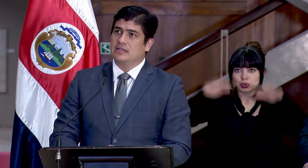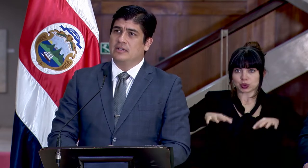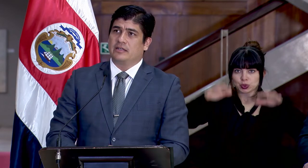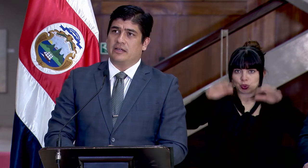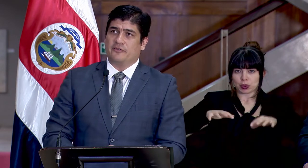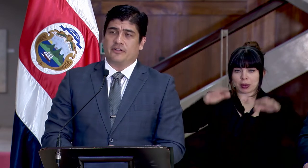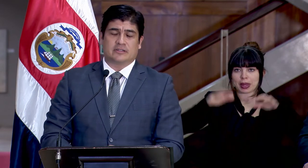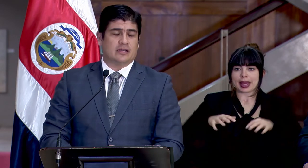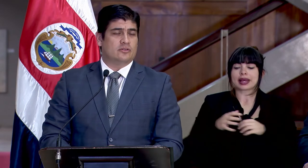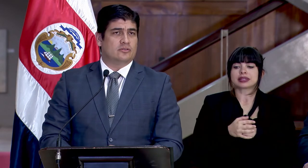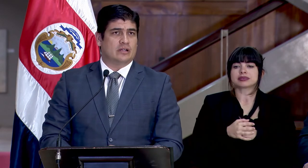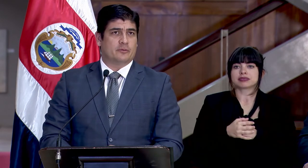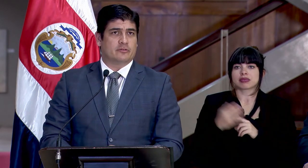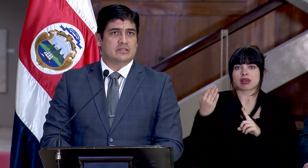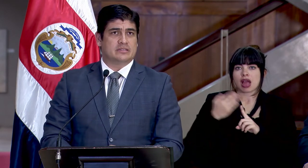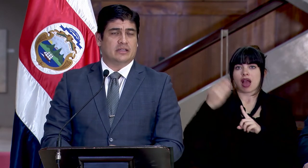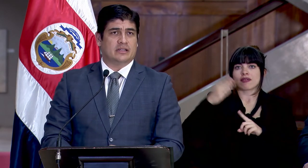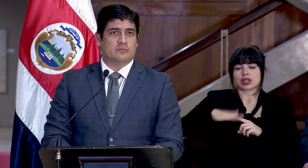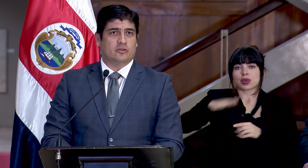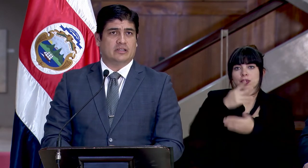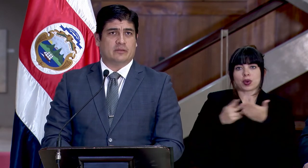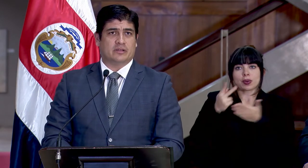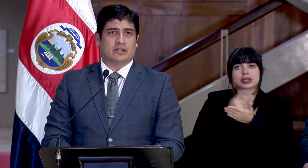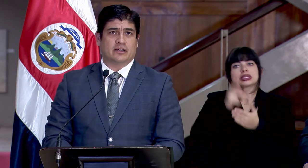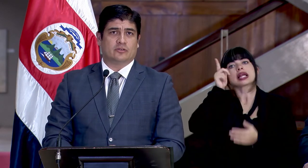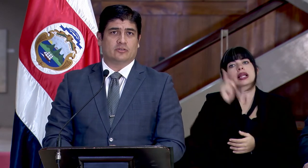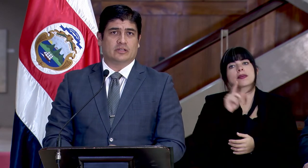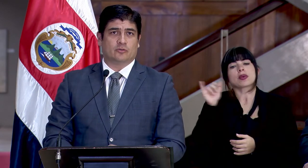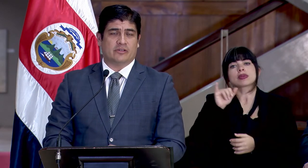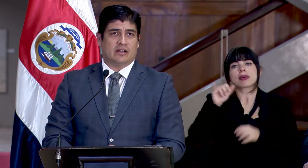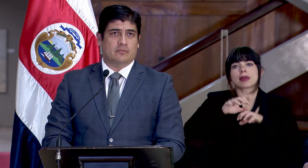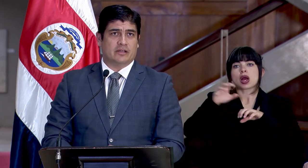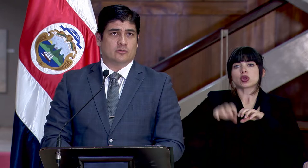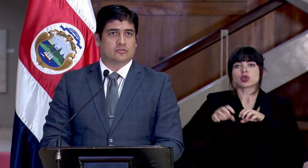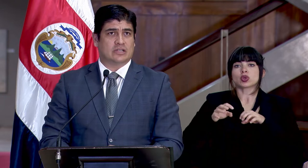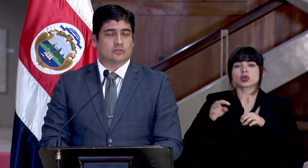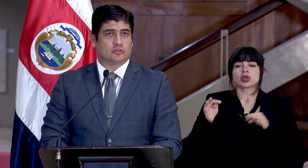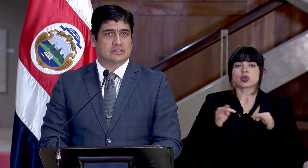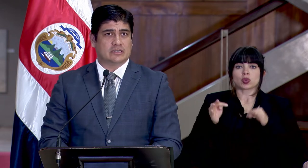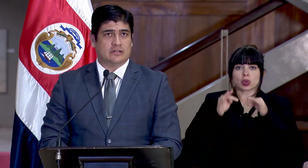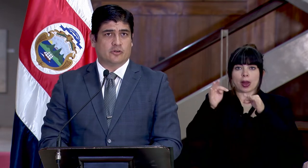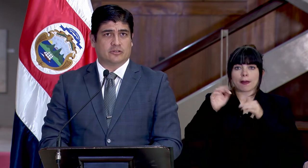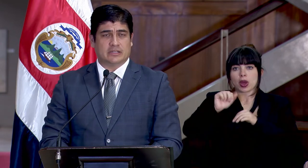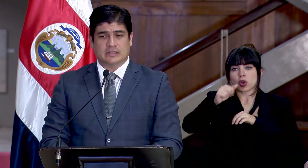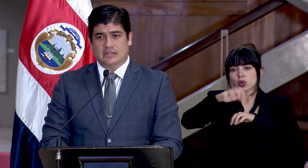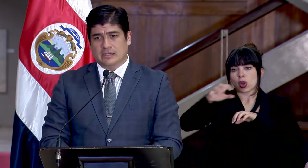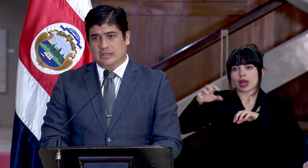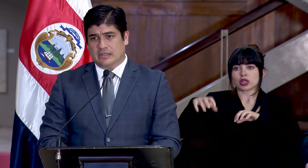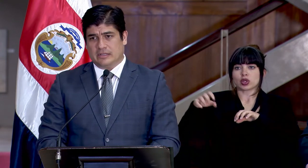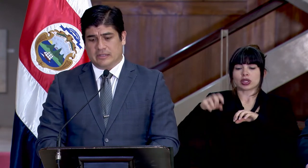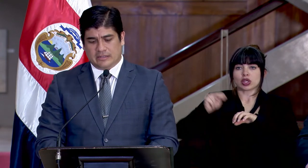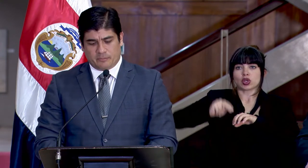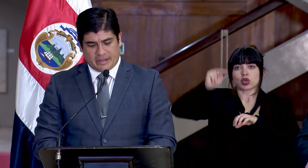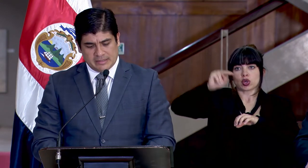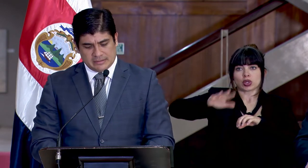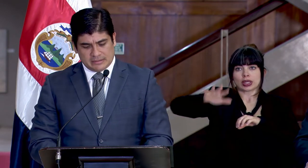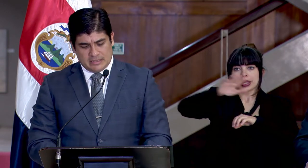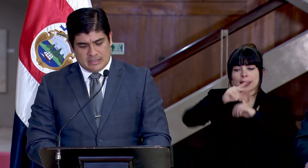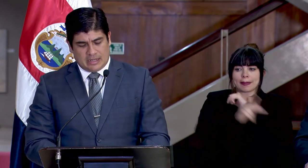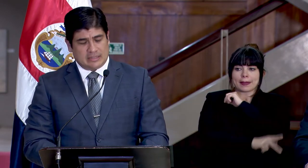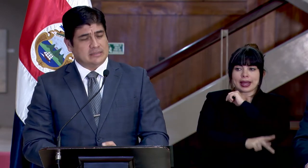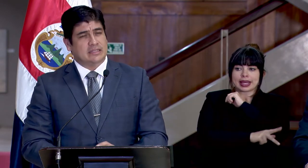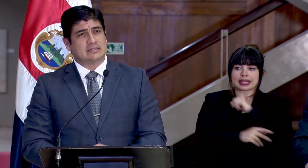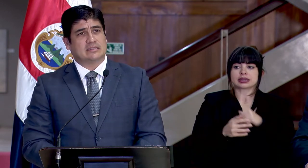lluvias que han afectado la provincia de Limón y también el cantón de Turrialba y algunos cantones en el norte del